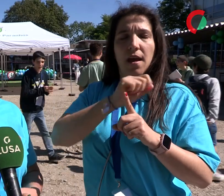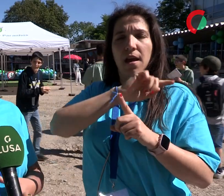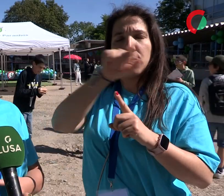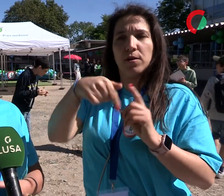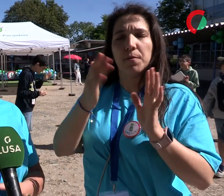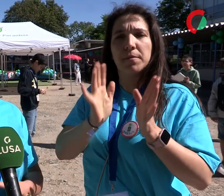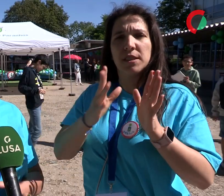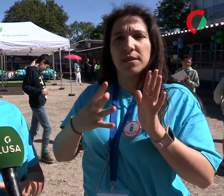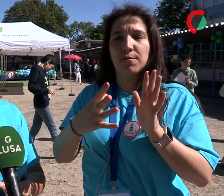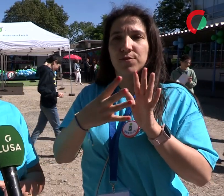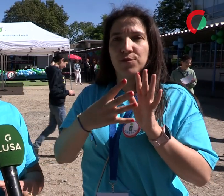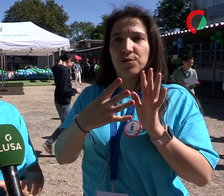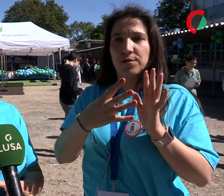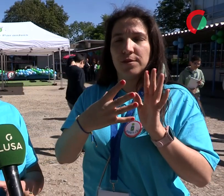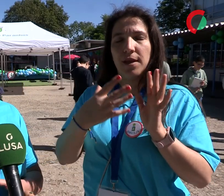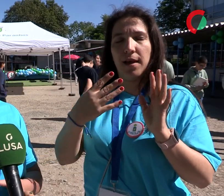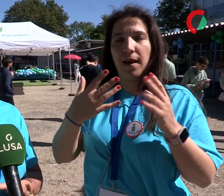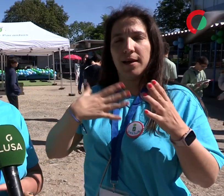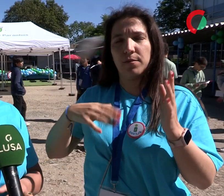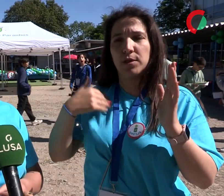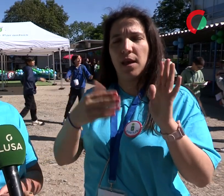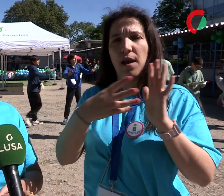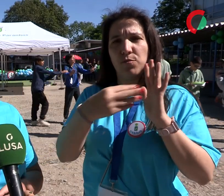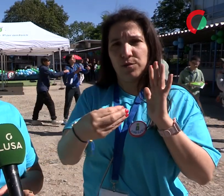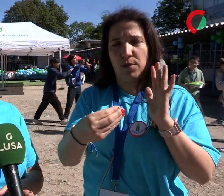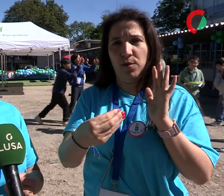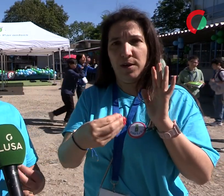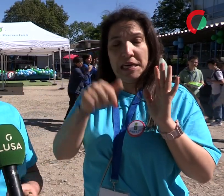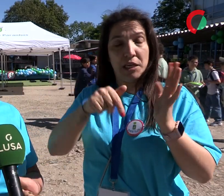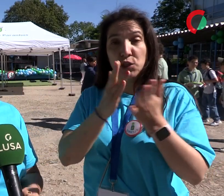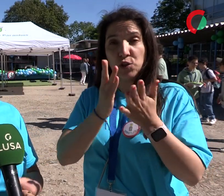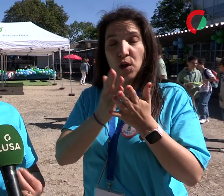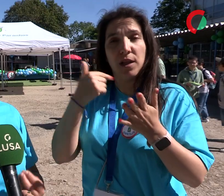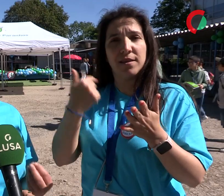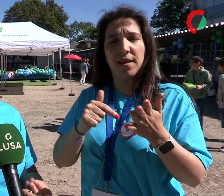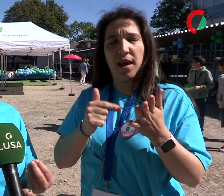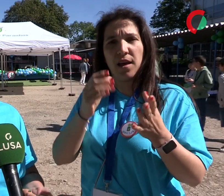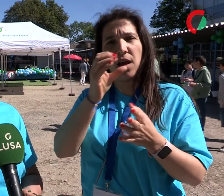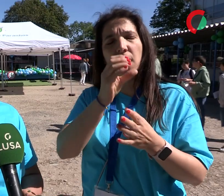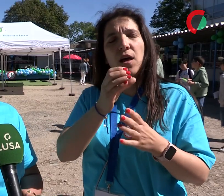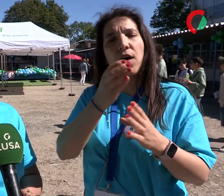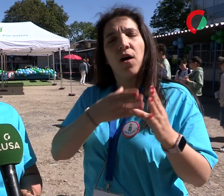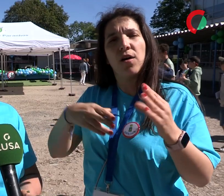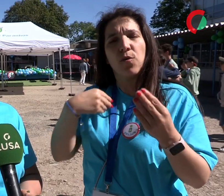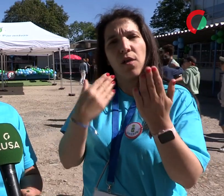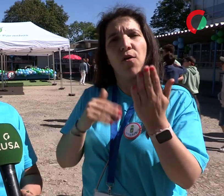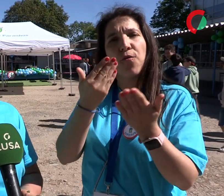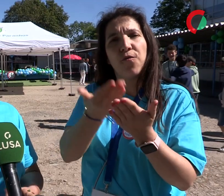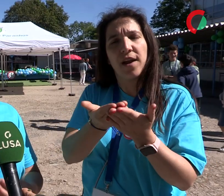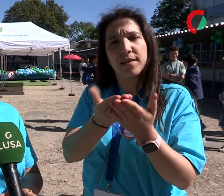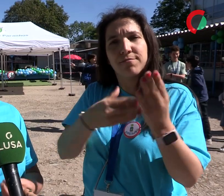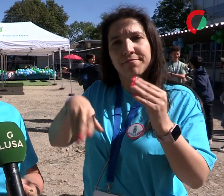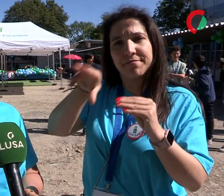e a nossa escola que tem oferta complementar para os alunos ouvintes, todos os alunos ouvintes deste agrupamento